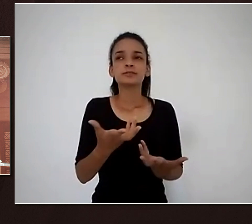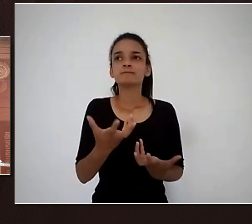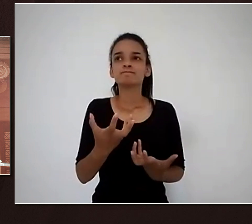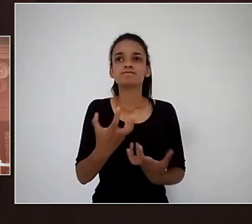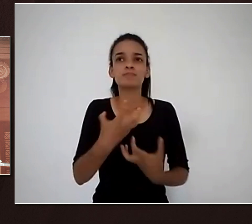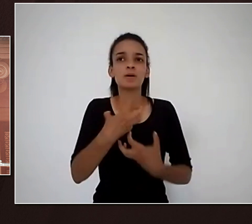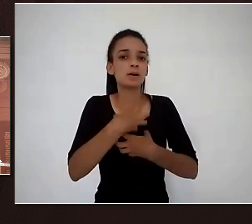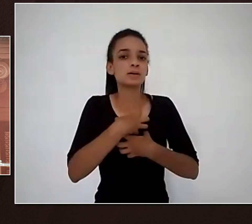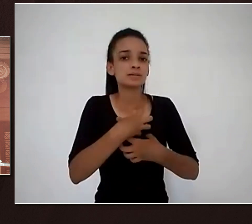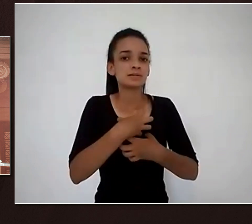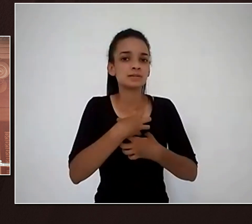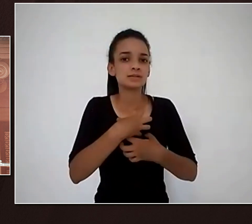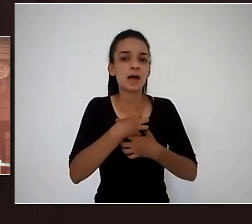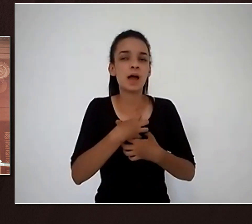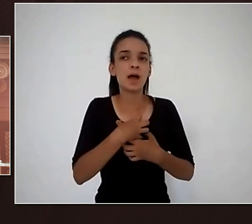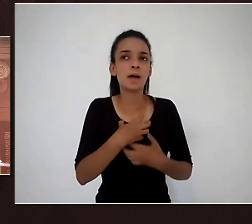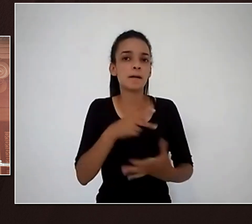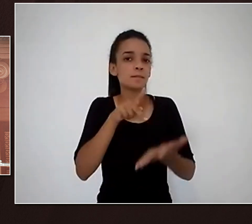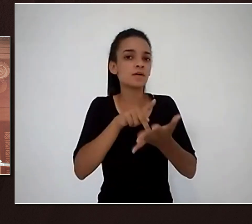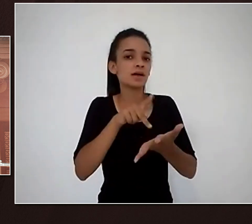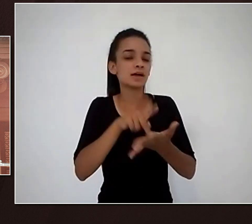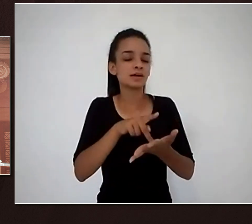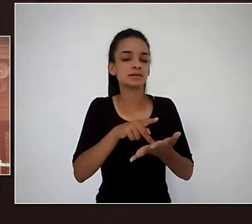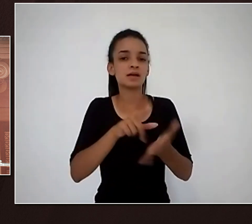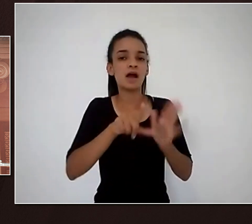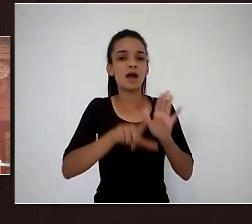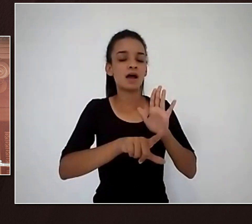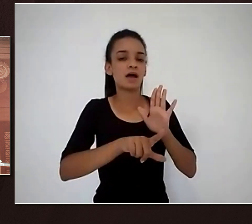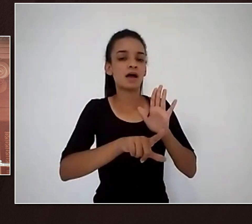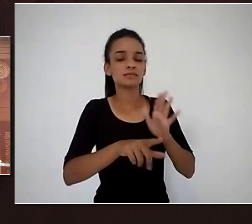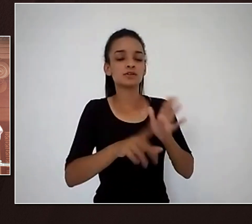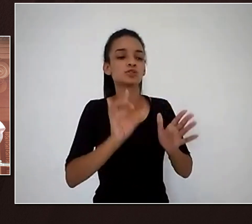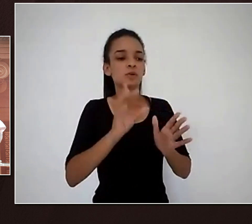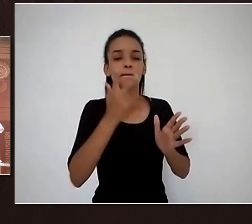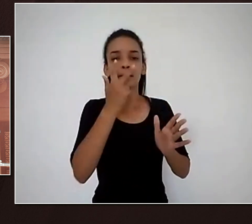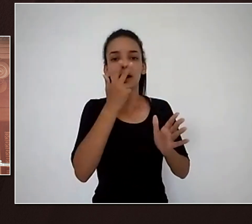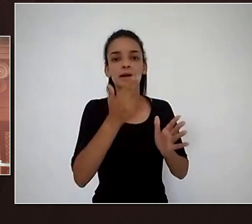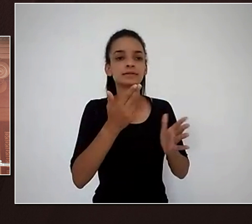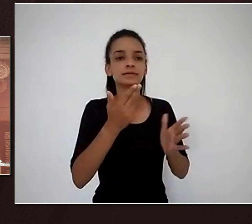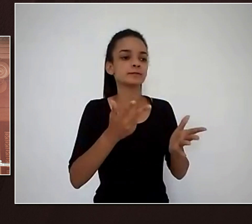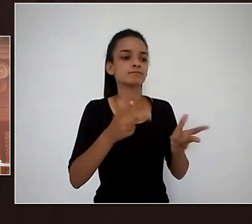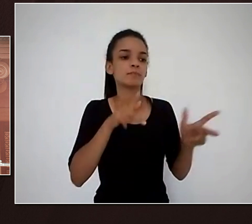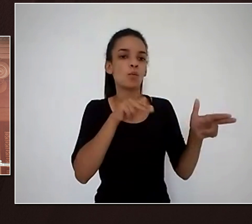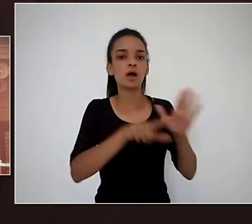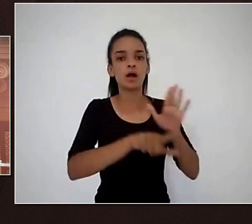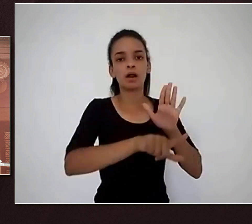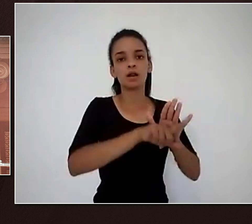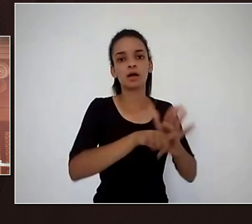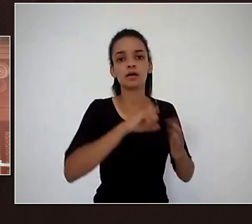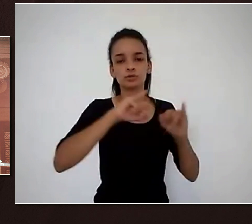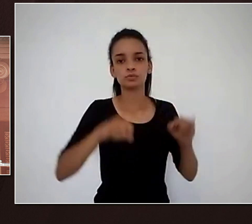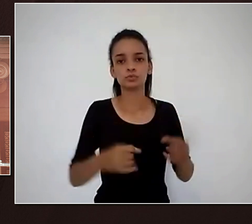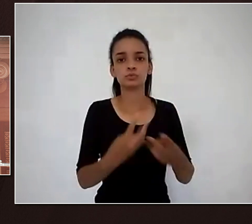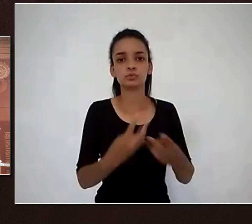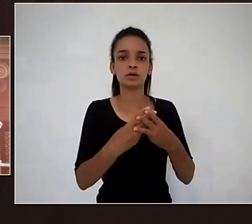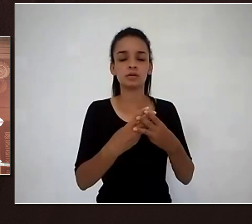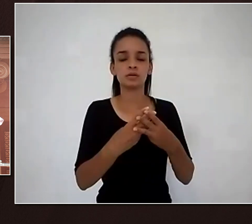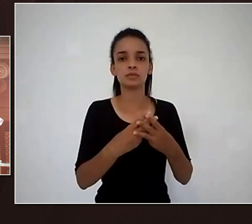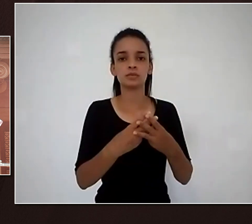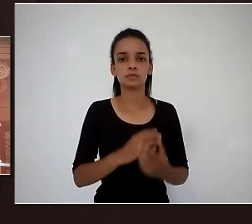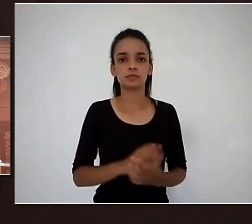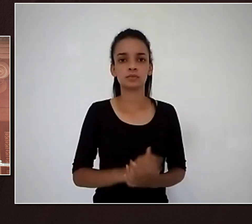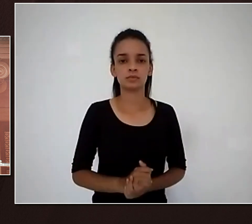capítulo 10, versículo 2. Portanto, irmãos, não é esse zelo literal